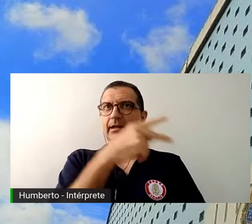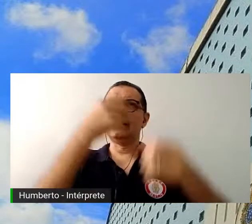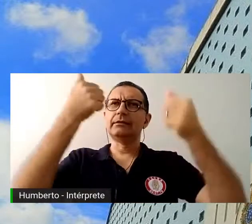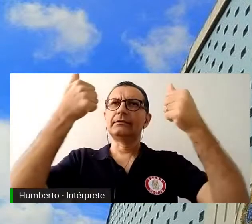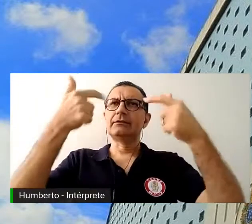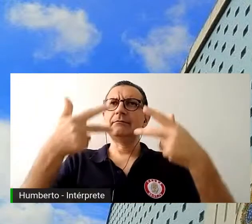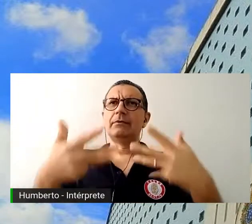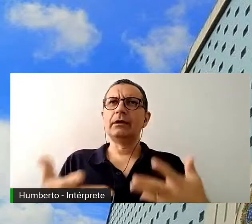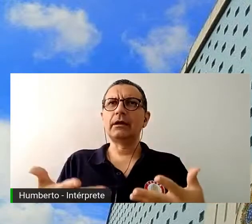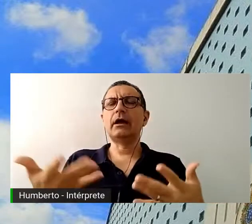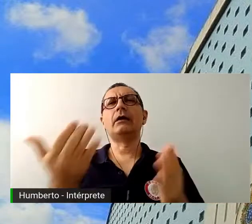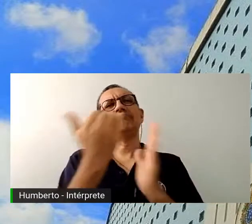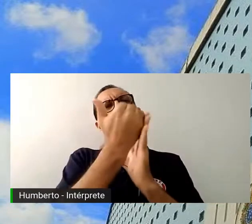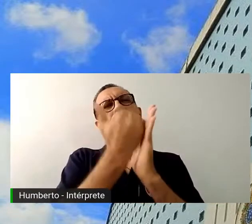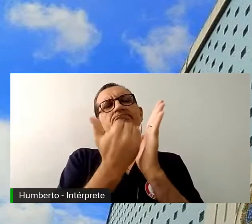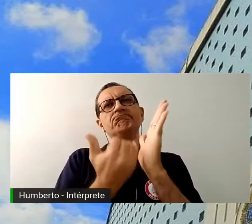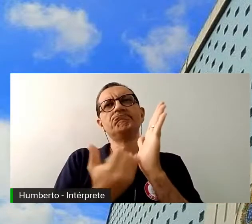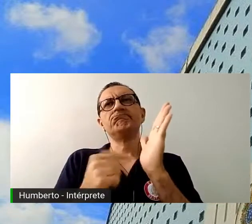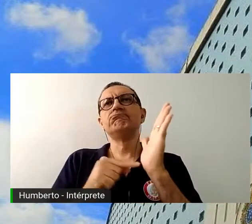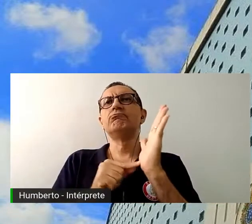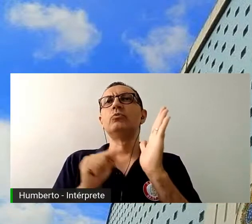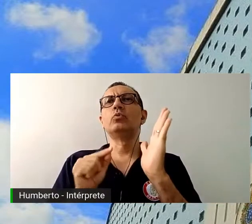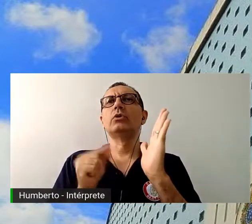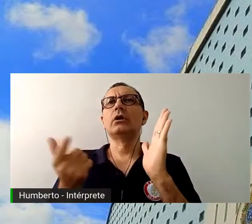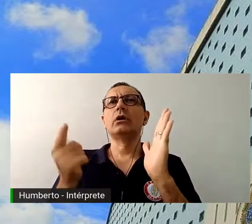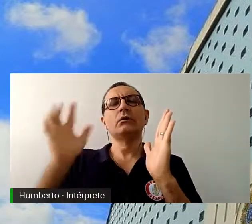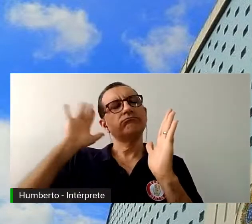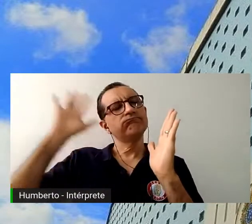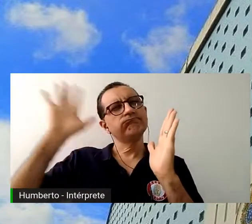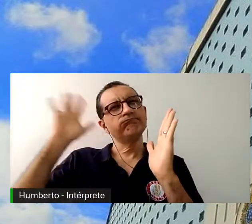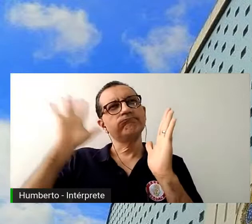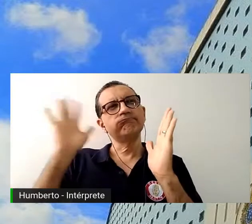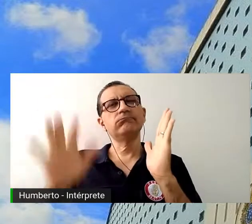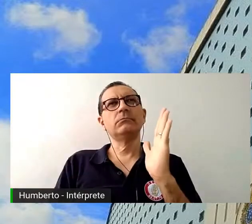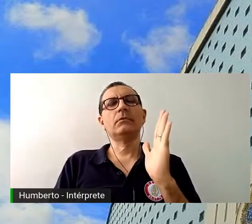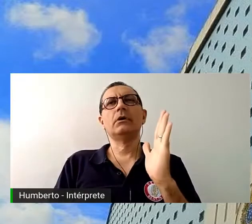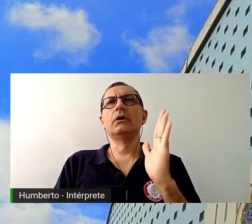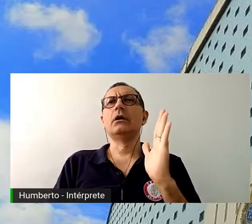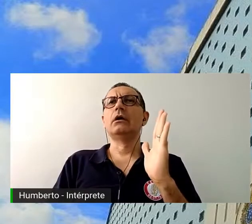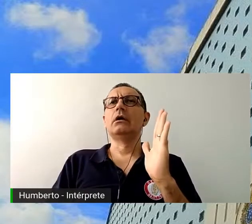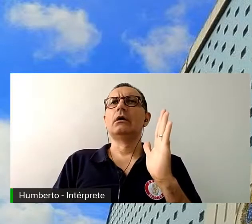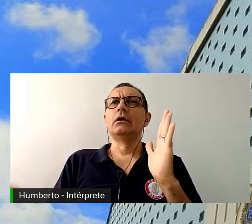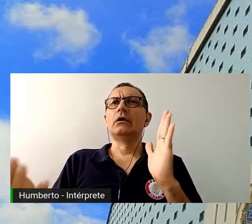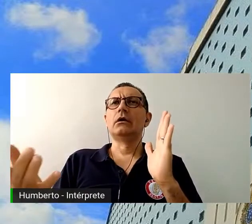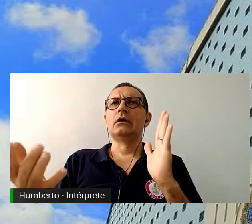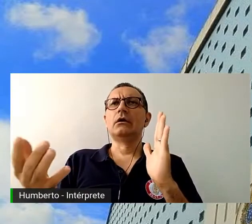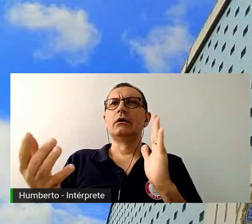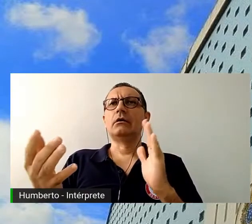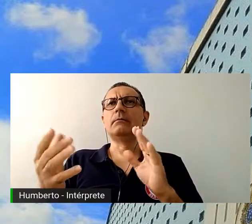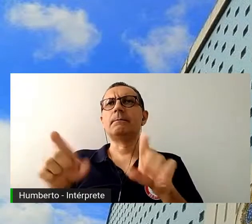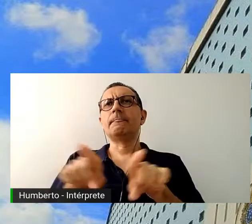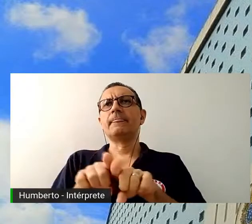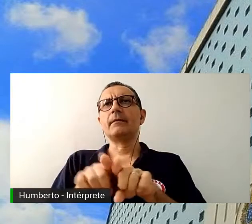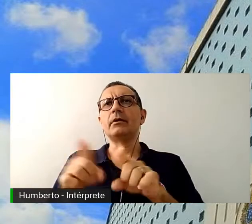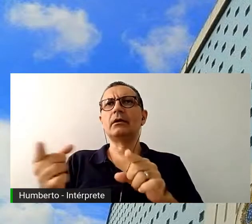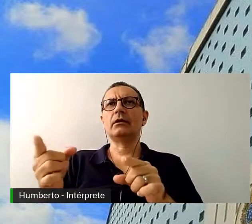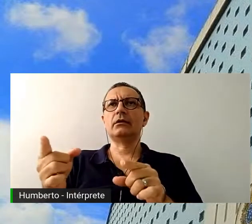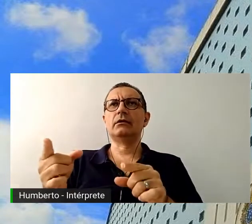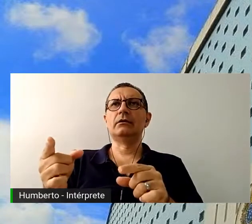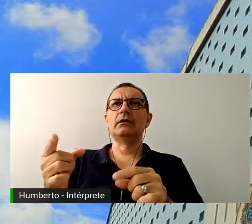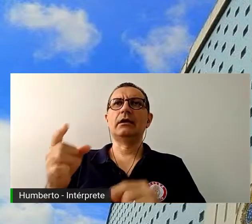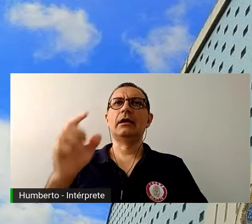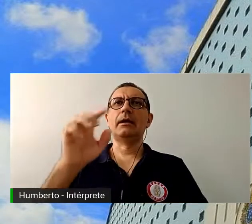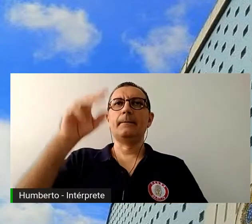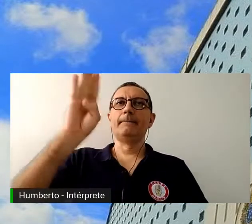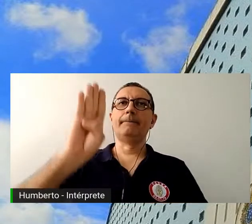essas diretrizes, quais as implicações dessas diretrizes em relação à BNCC. Nós somos aí dentro da